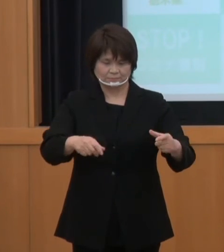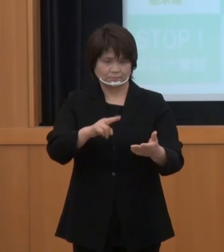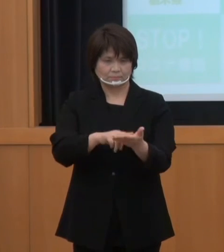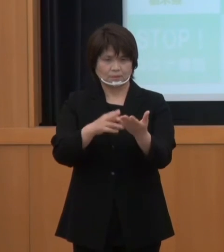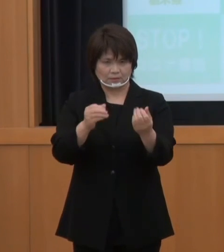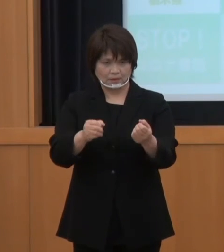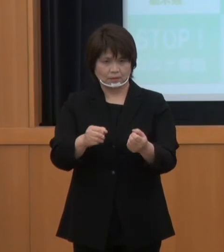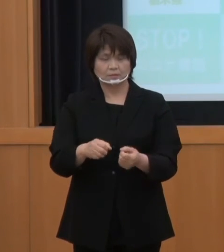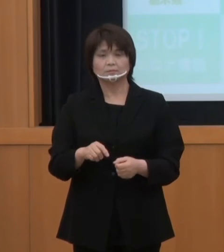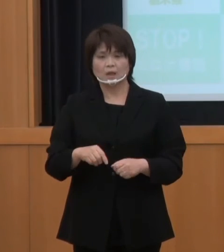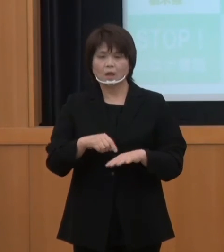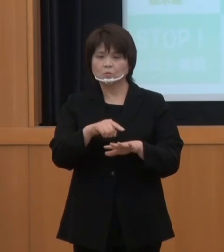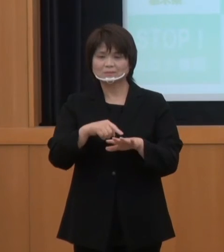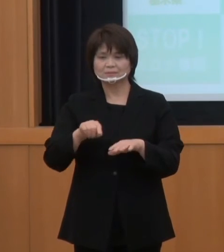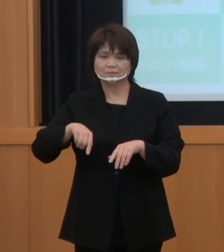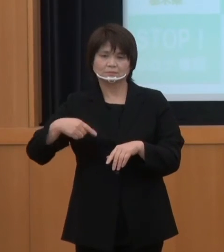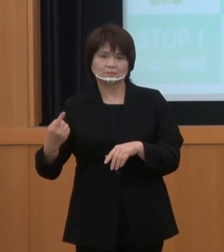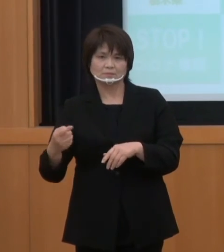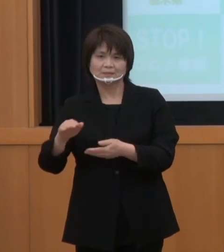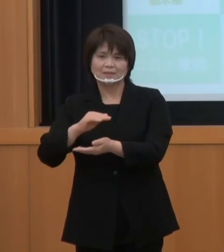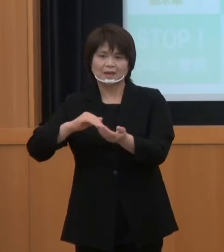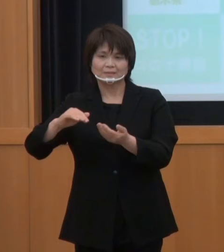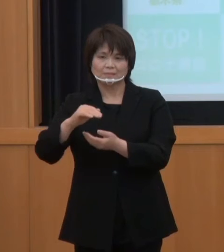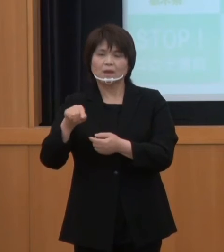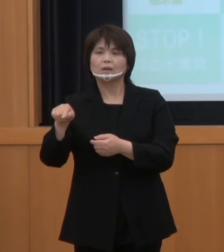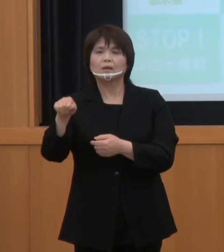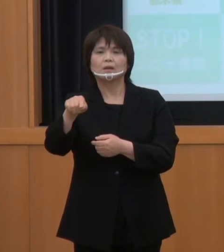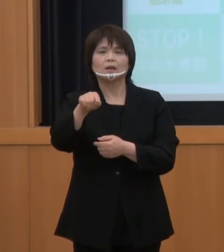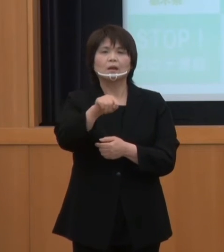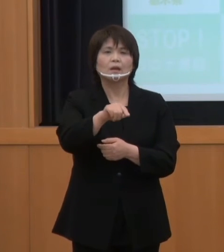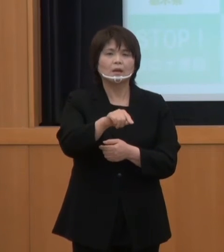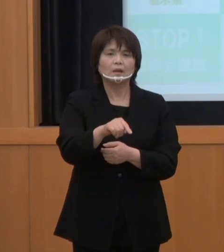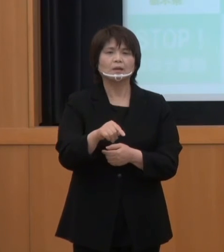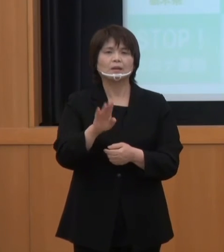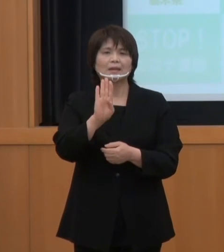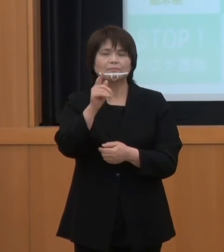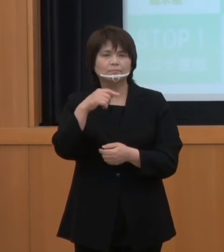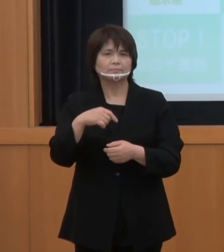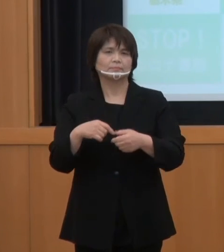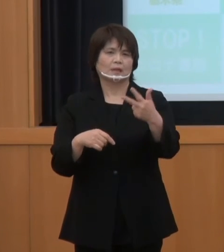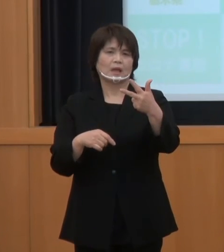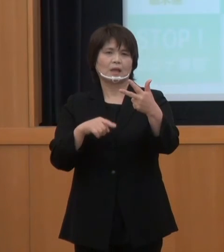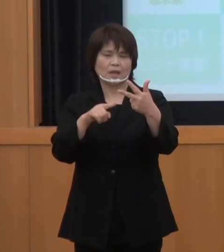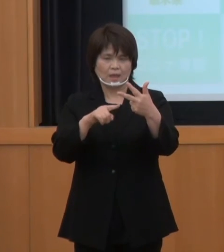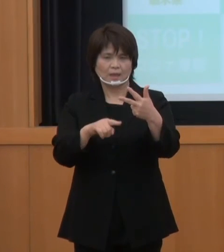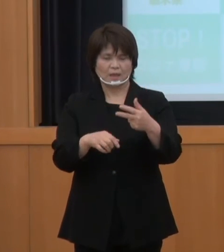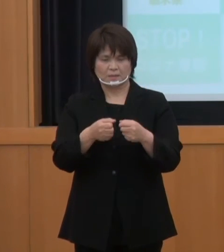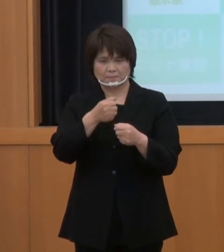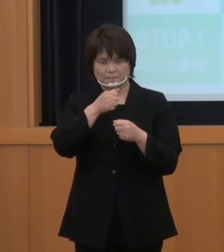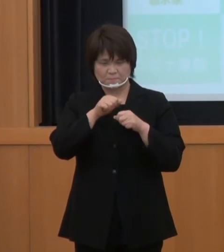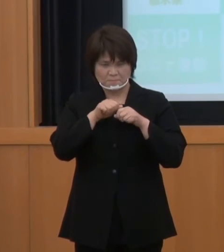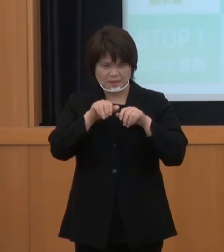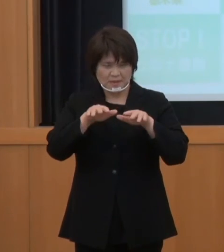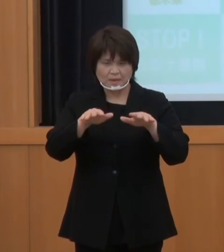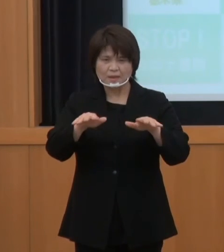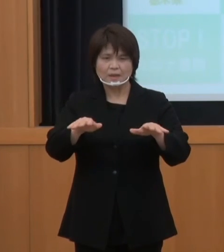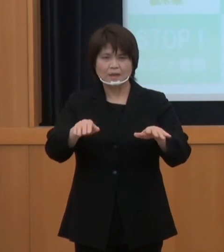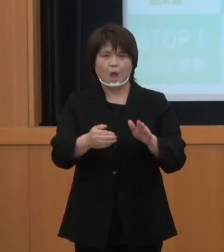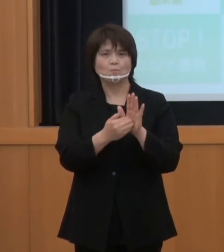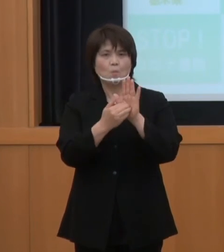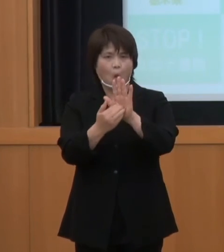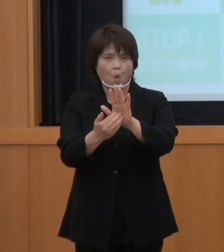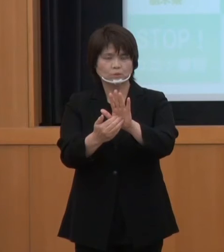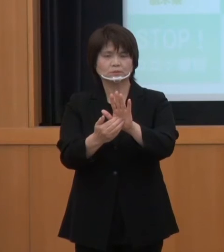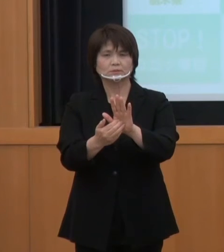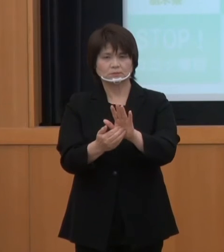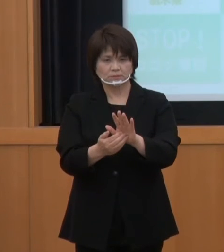県に隣接する埼玉県を含む7県を、まん延防止等重点措置区